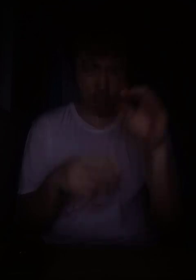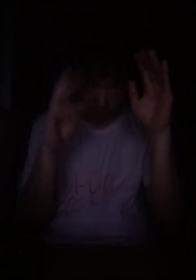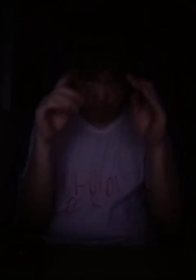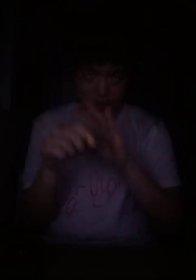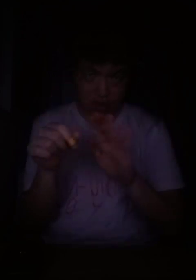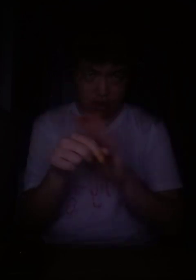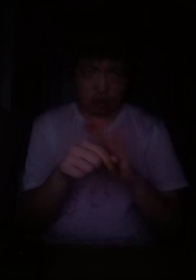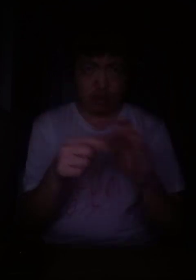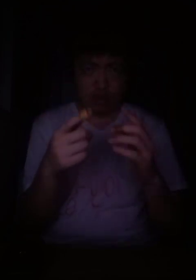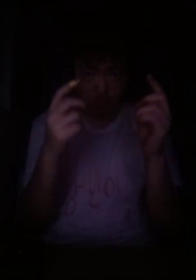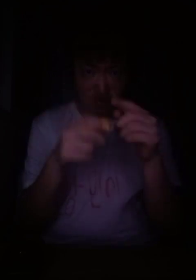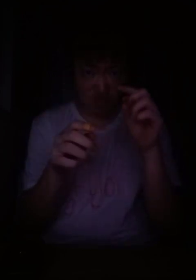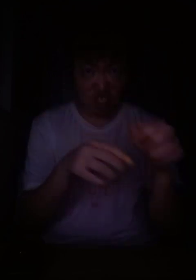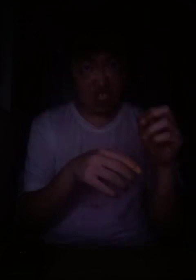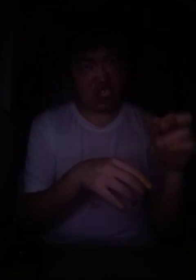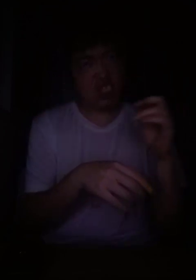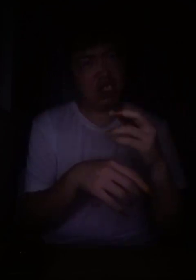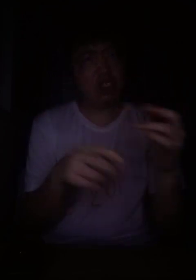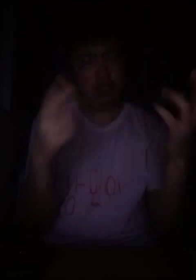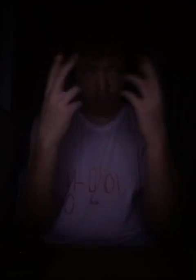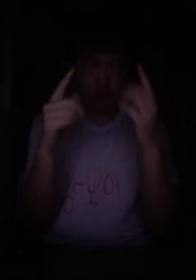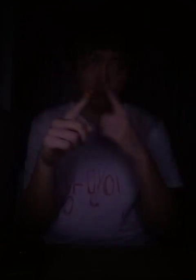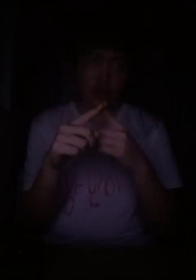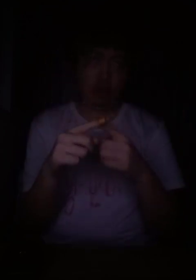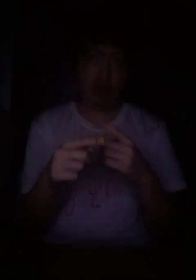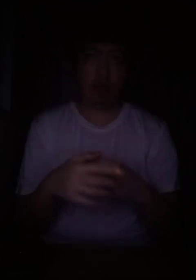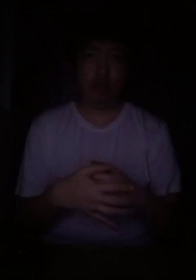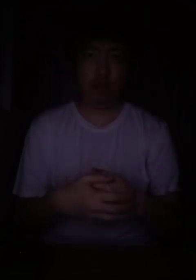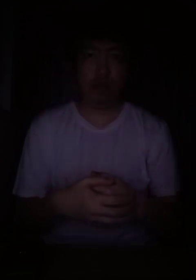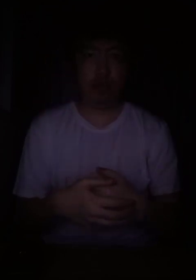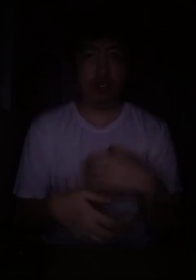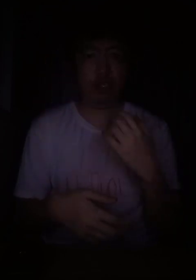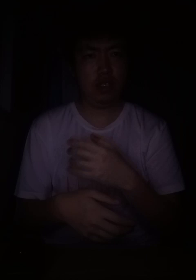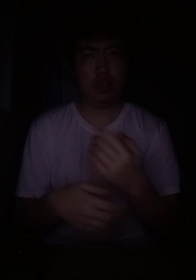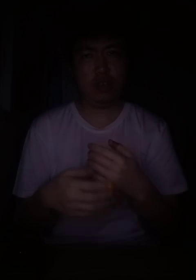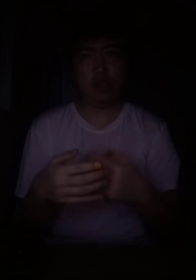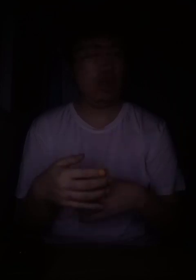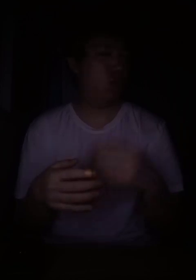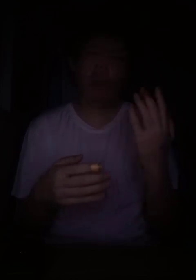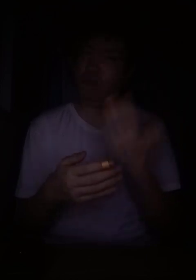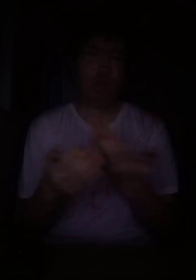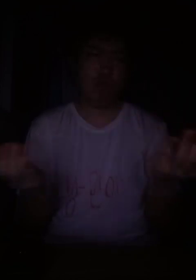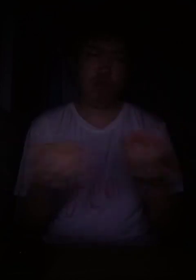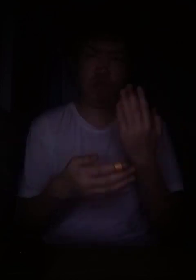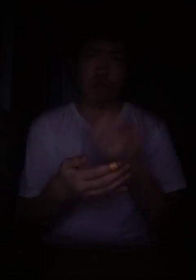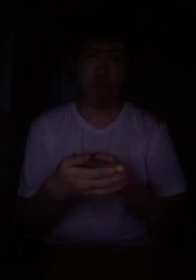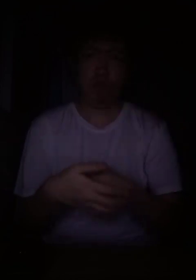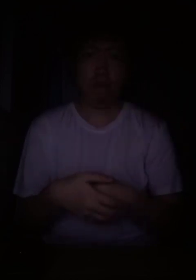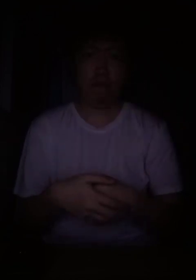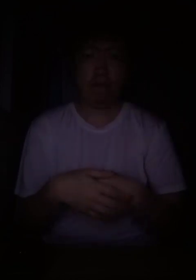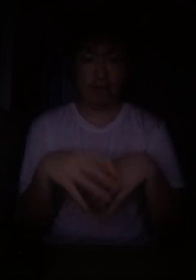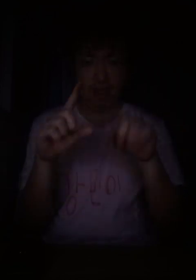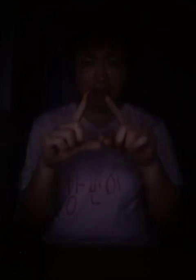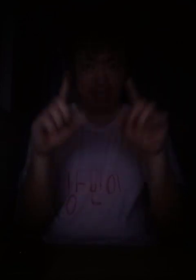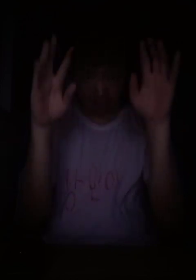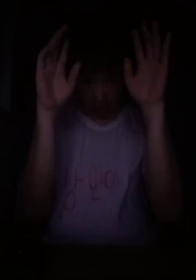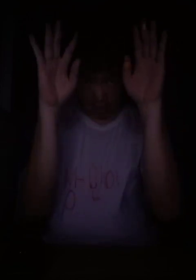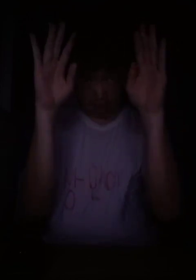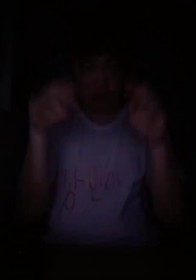해도 투견하는 개를 집에 데려오기 쉽지 않을 것 같아요. 그렇죠. 예, 그리고 또 아무한테나 보낼 수도 없고요. 네. 큰 어떻게 개의 합니까? 특성을 잘 알아야 되고 그래서 네. 저희가